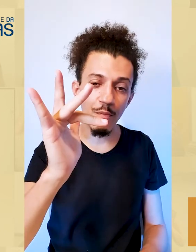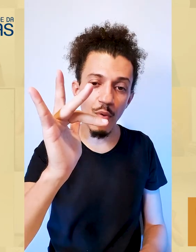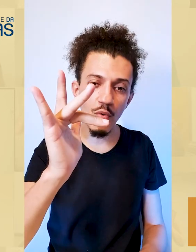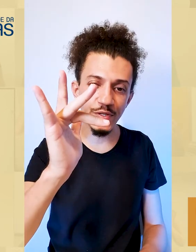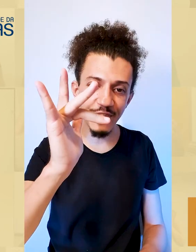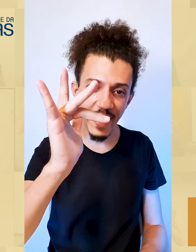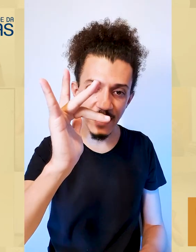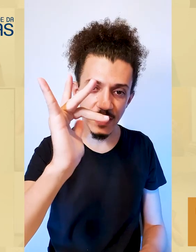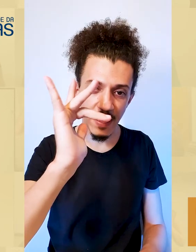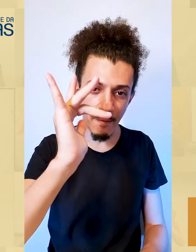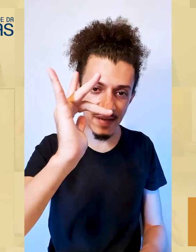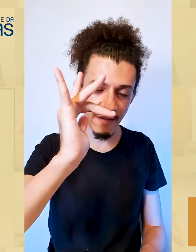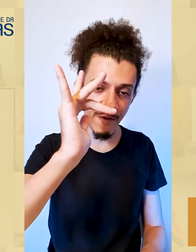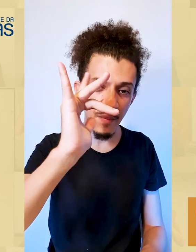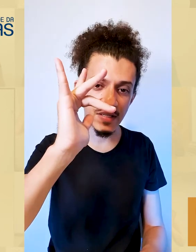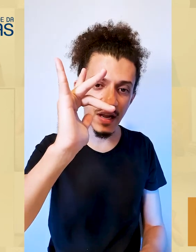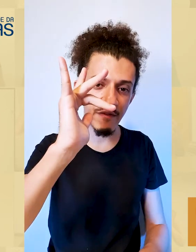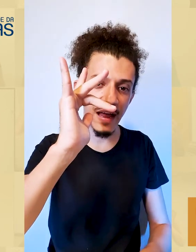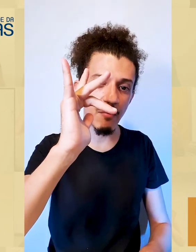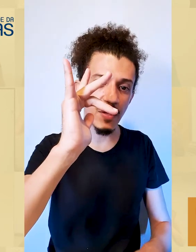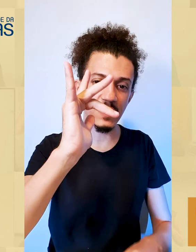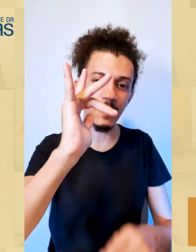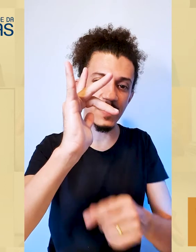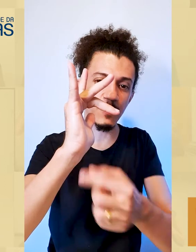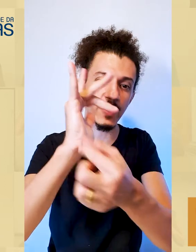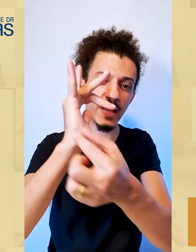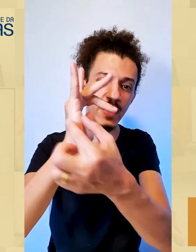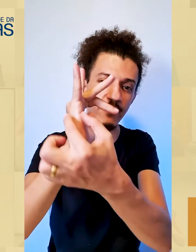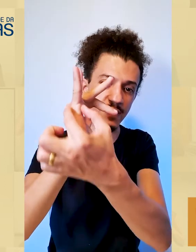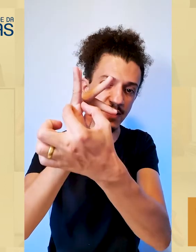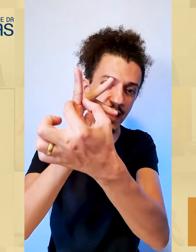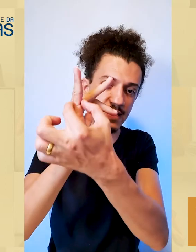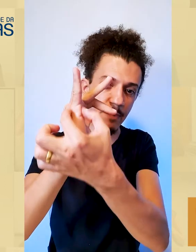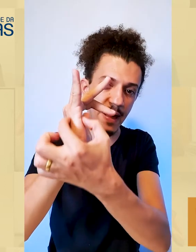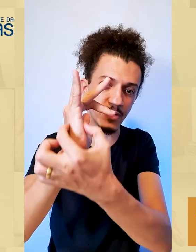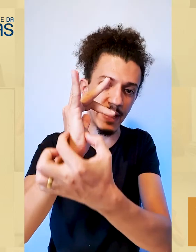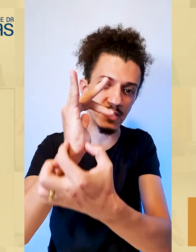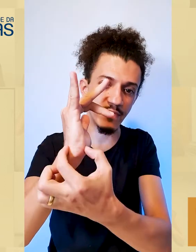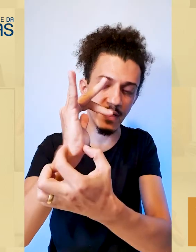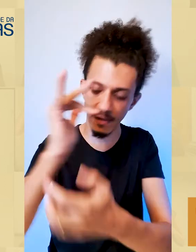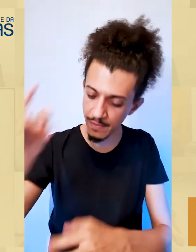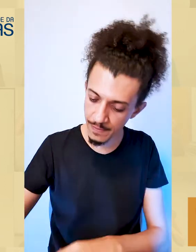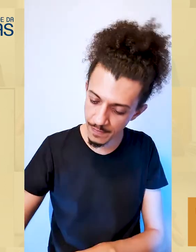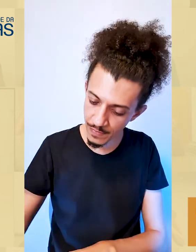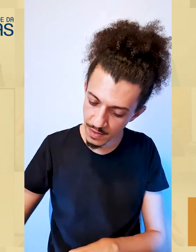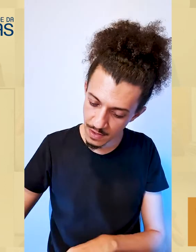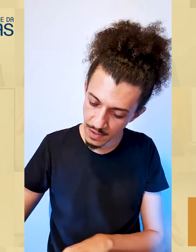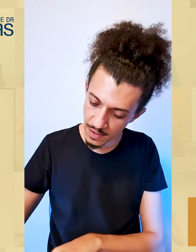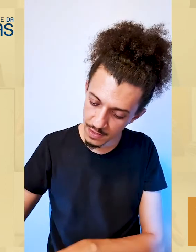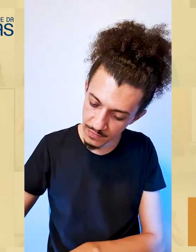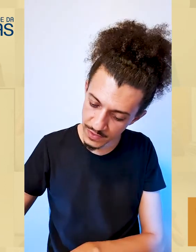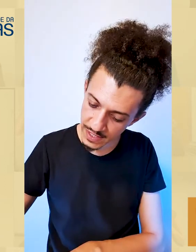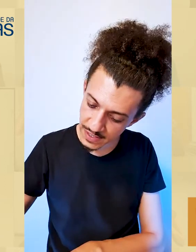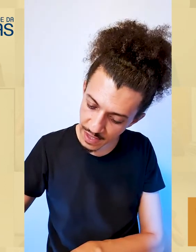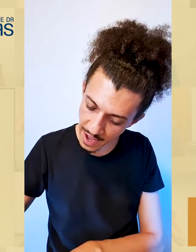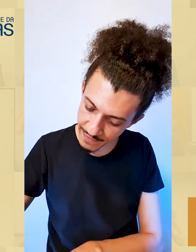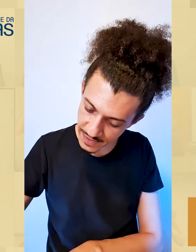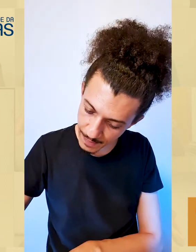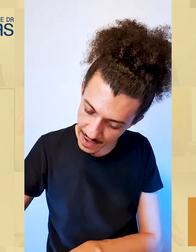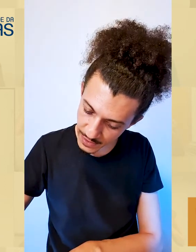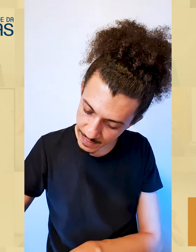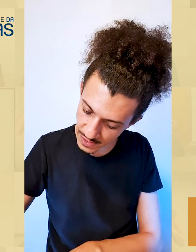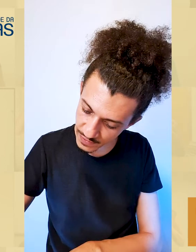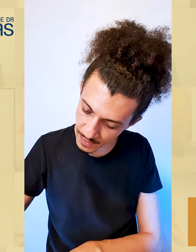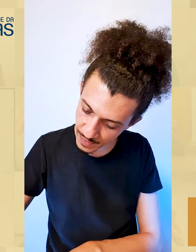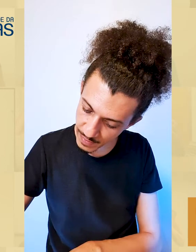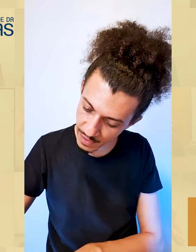Ela é um pouco diferente, mas a forma de escrever ela é muito simples, porque aqui você tem essa parte mais fina. Então você escreve essa